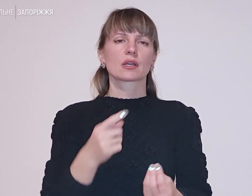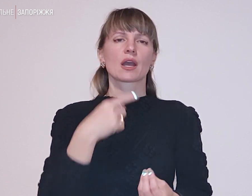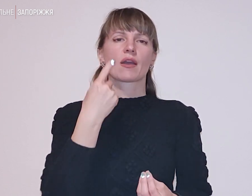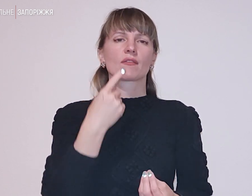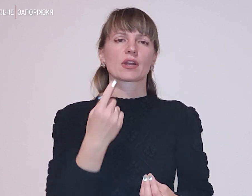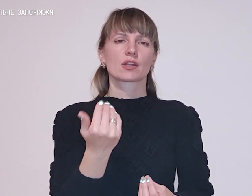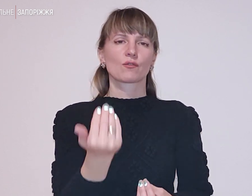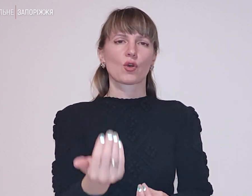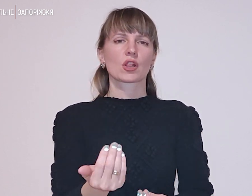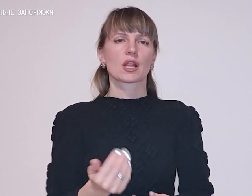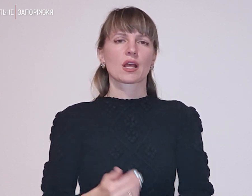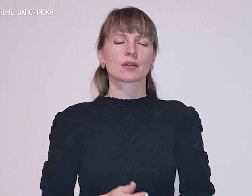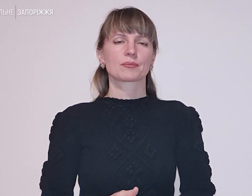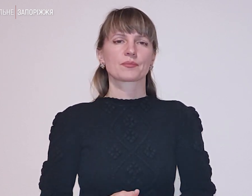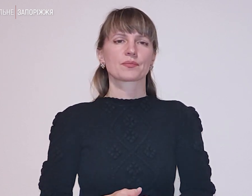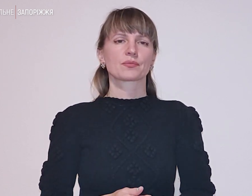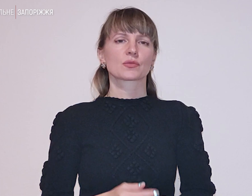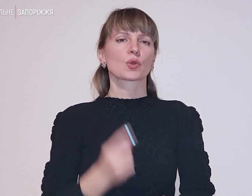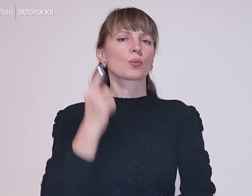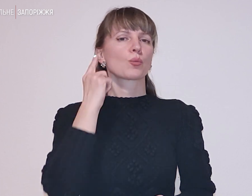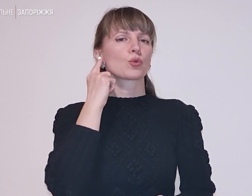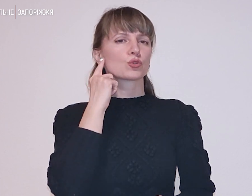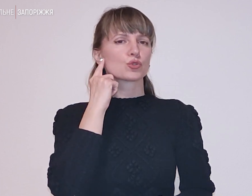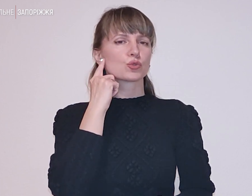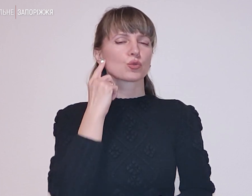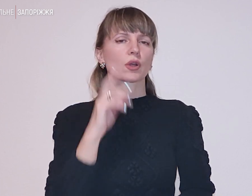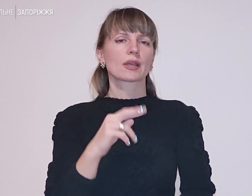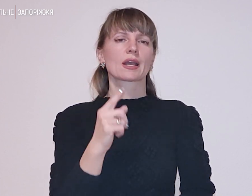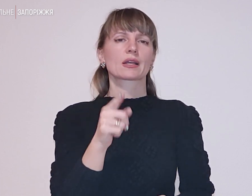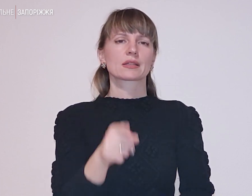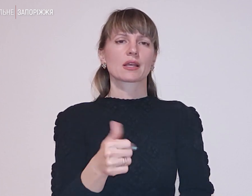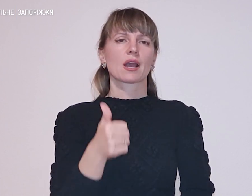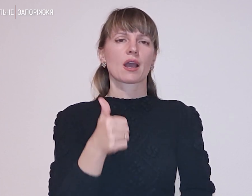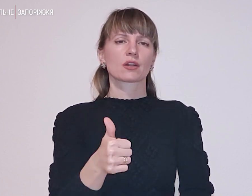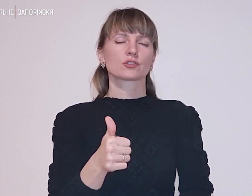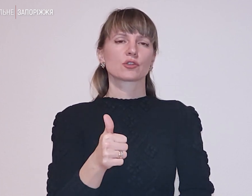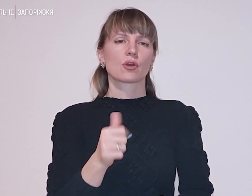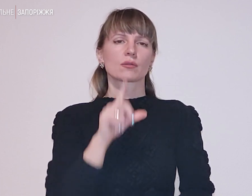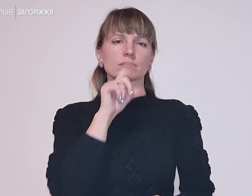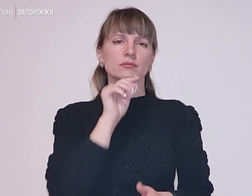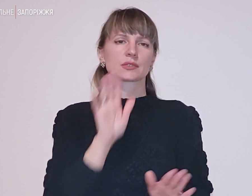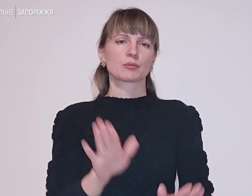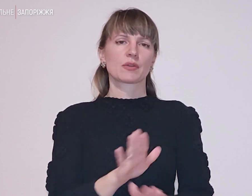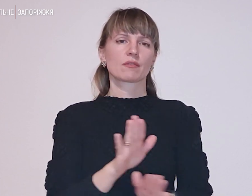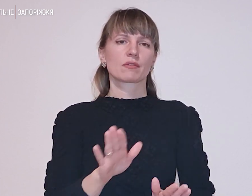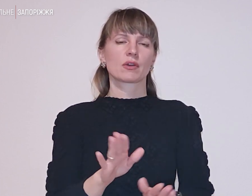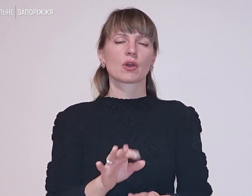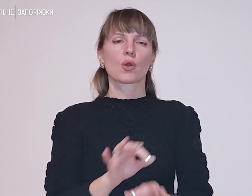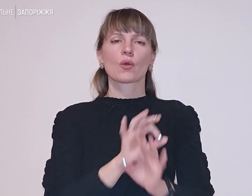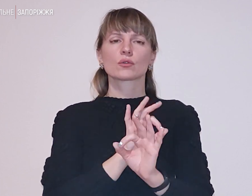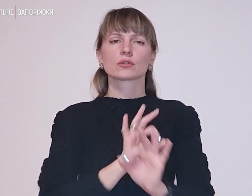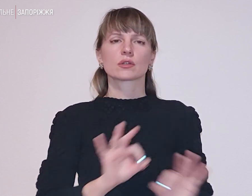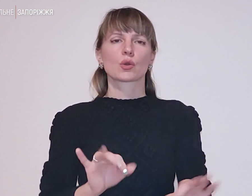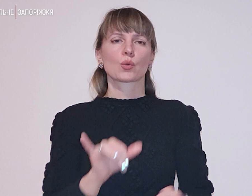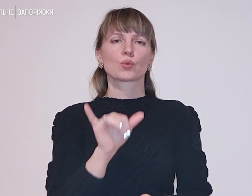вона. «Почула, як ти гарно кукарікаєш. Чудовий у тебе